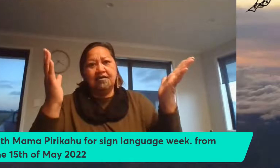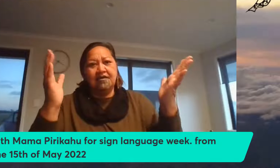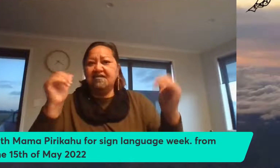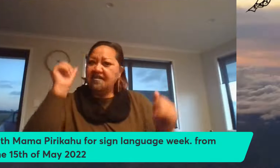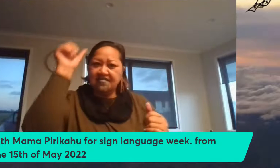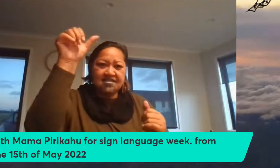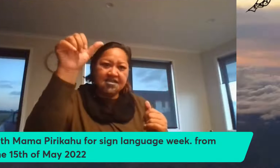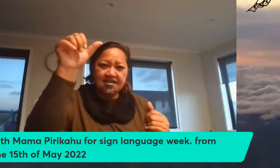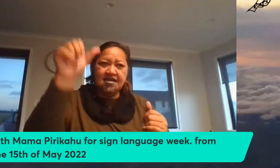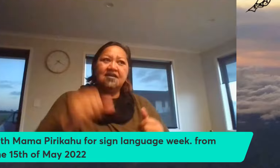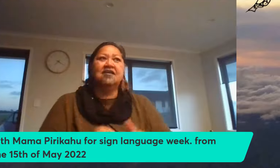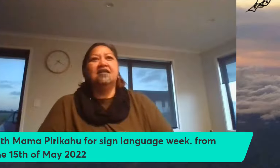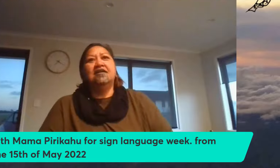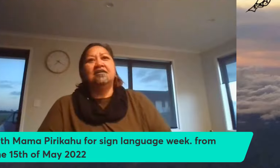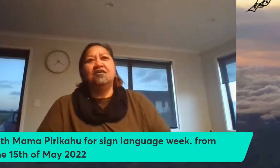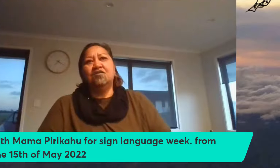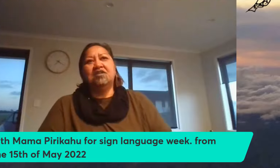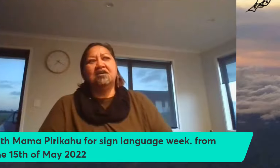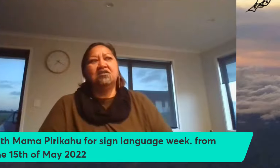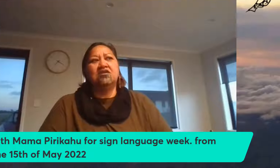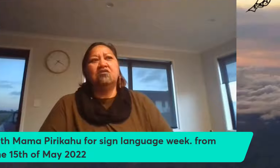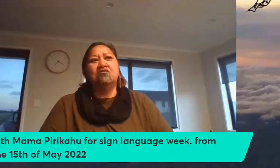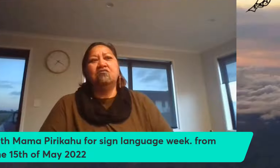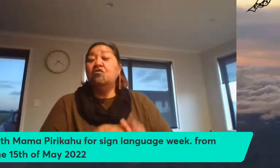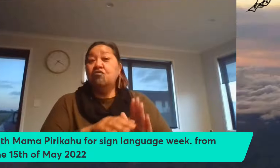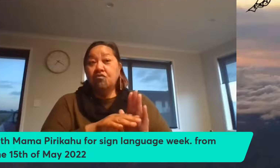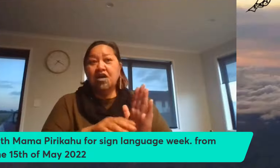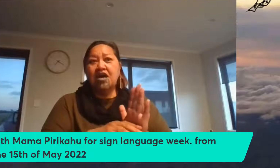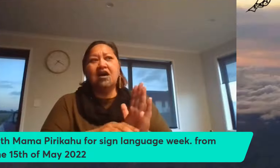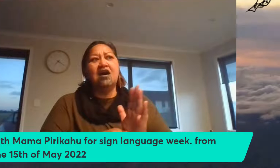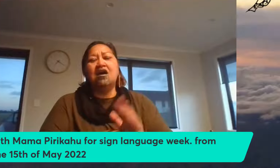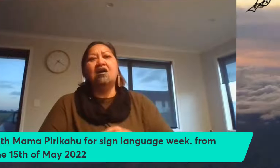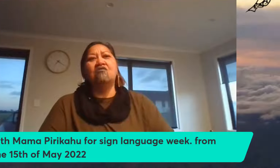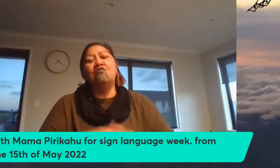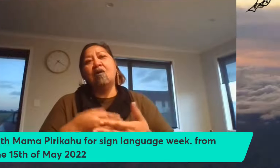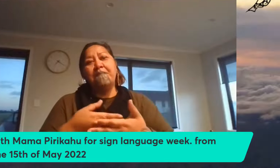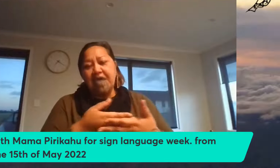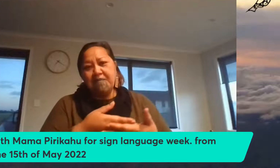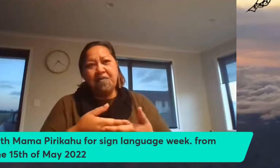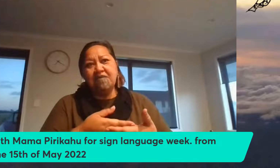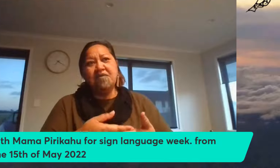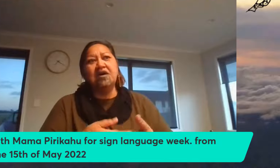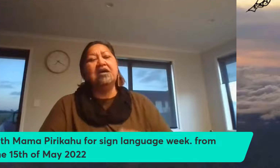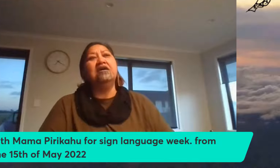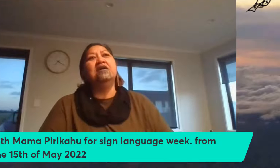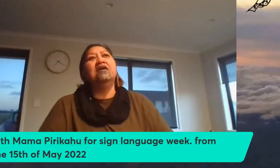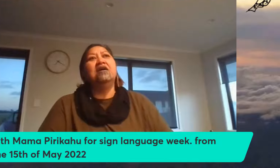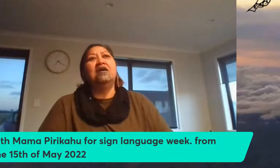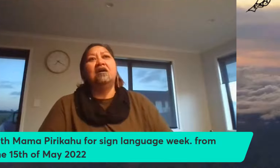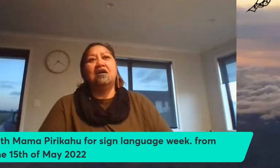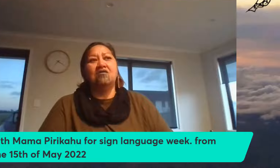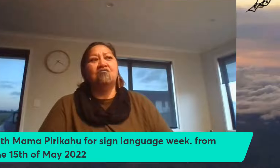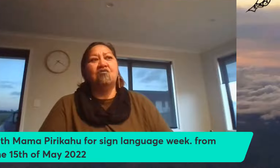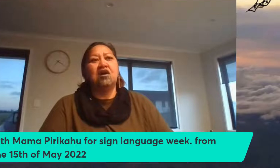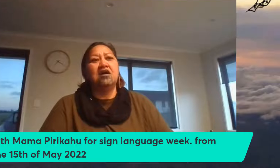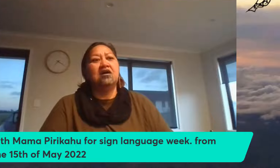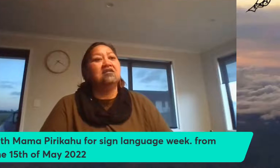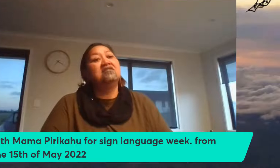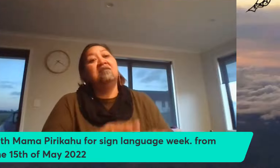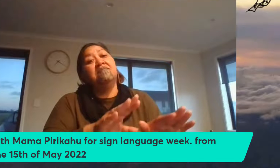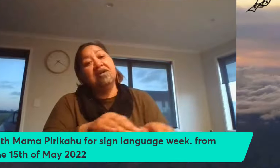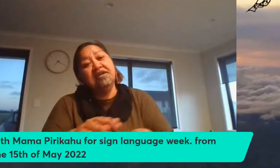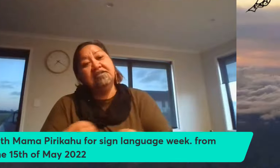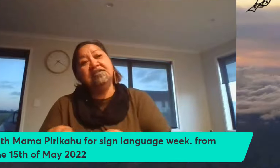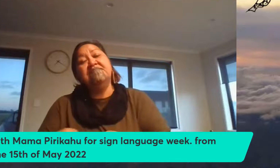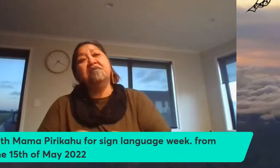wakanuia kia tika ki o tātou hunga a kua pēpi mai, a